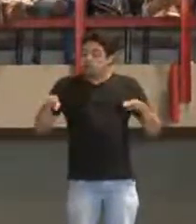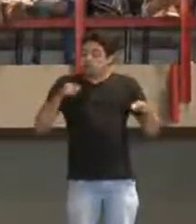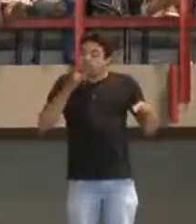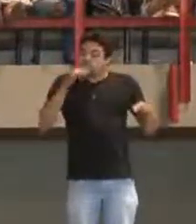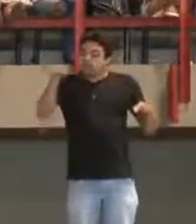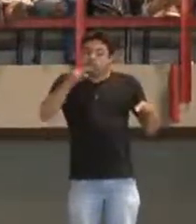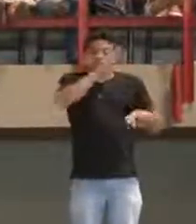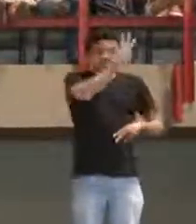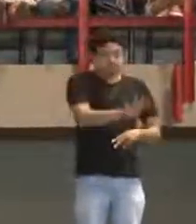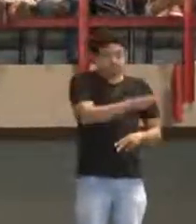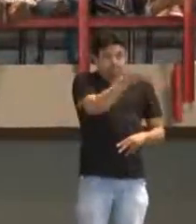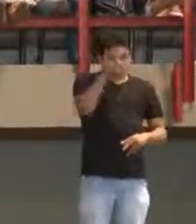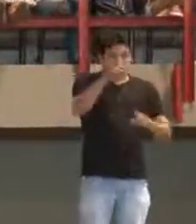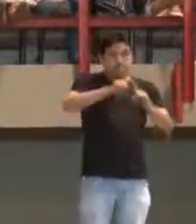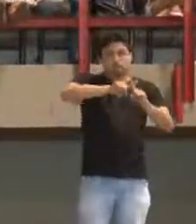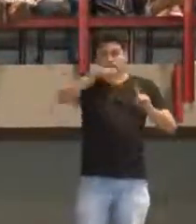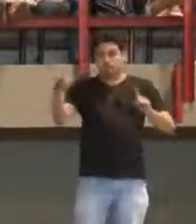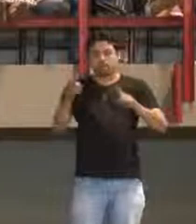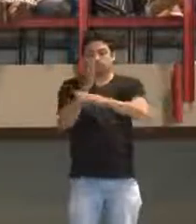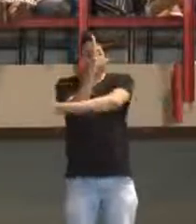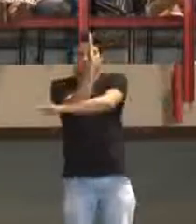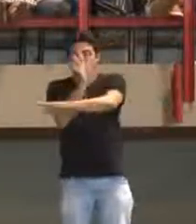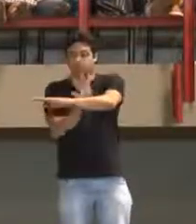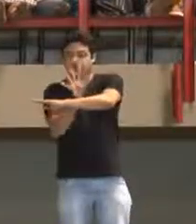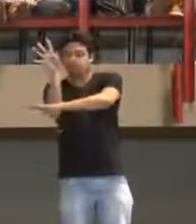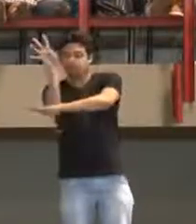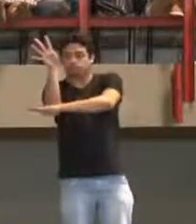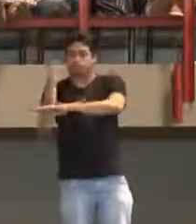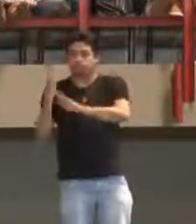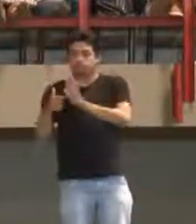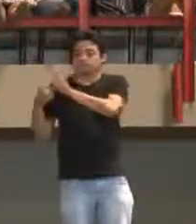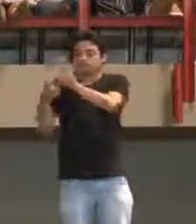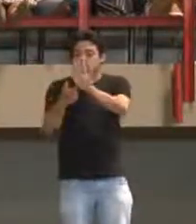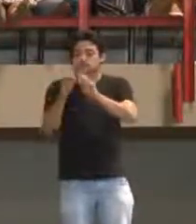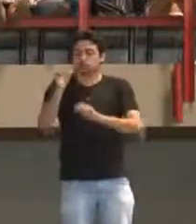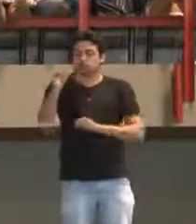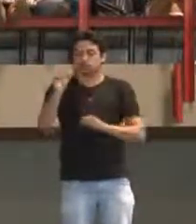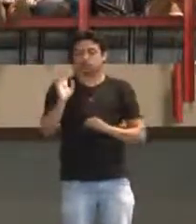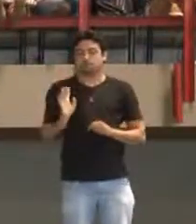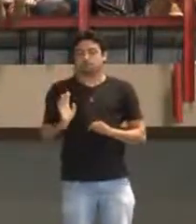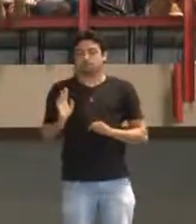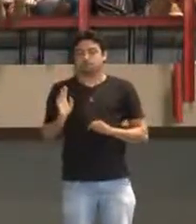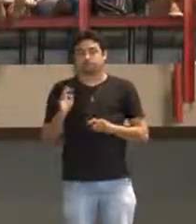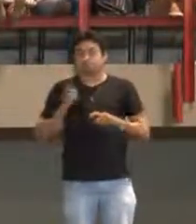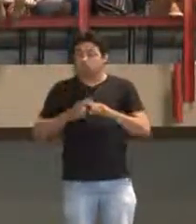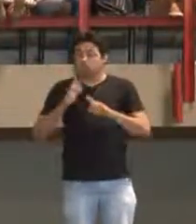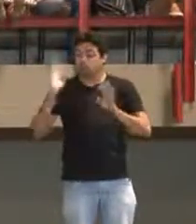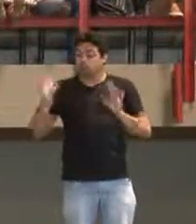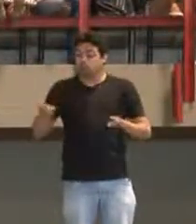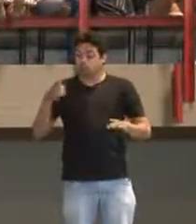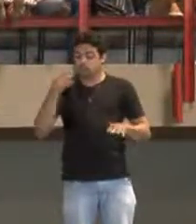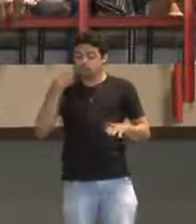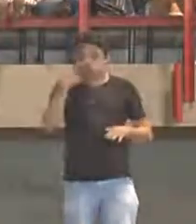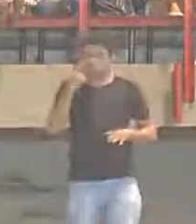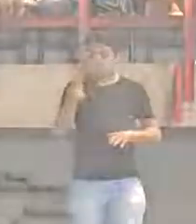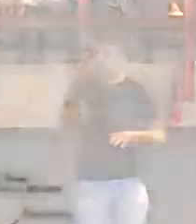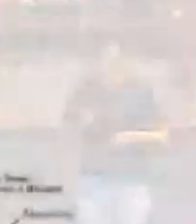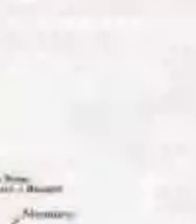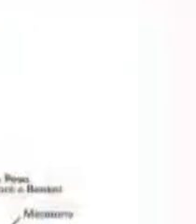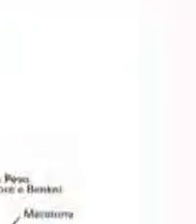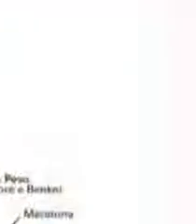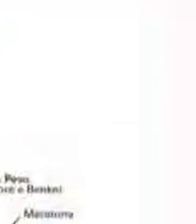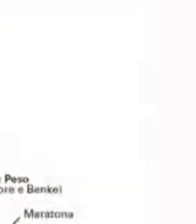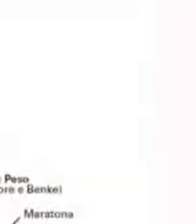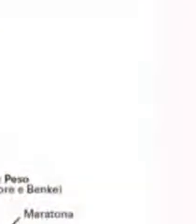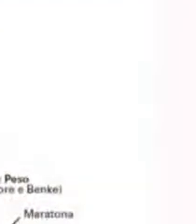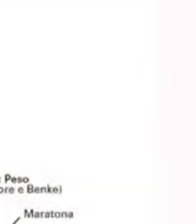vocês estão vendo aí, ó, ele está dizendo o seguinte, ó, que no eixo horizontal você tem, ó,